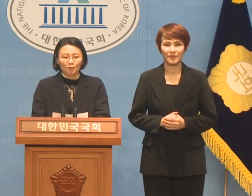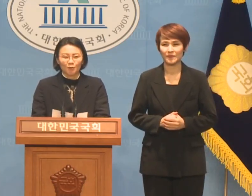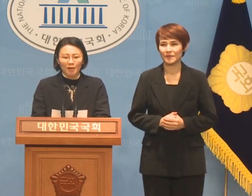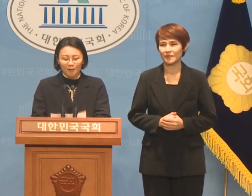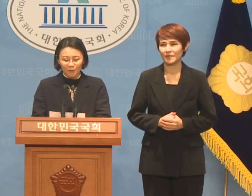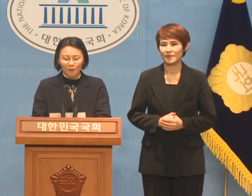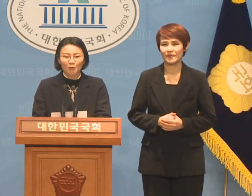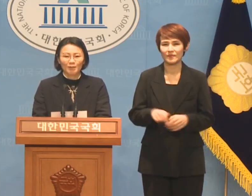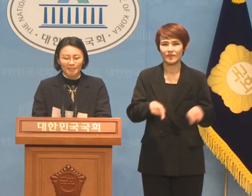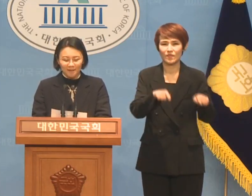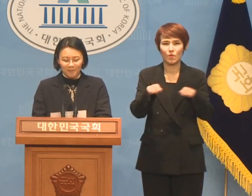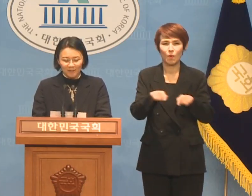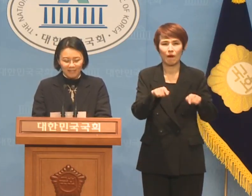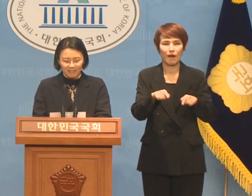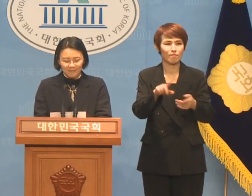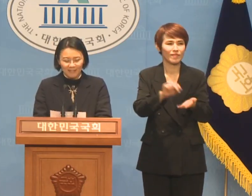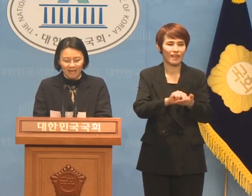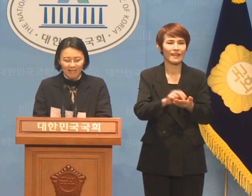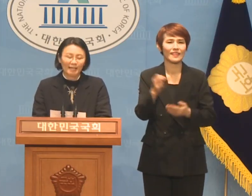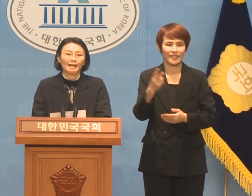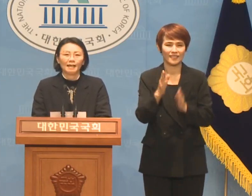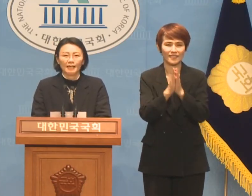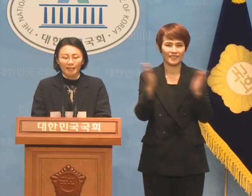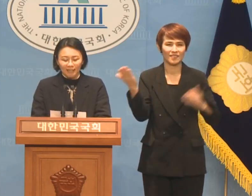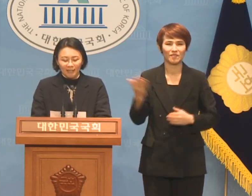브리핑 녹화 오류로 다시 한번 하겠습니다.